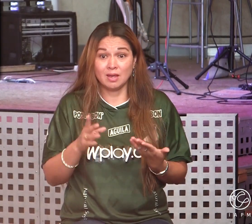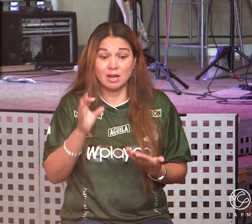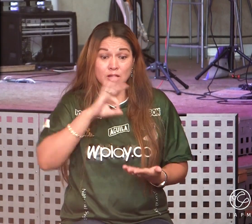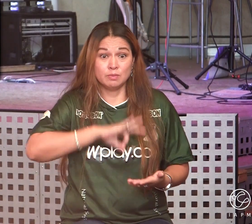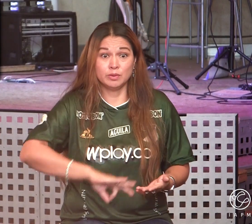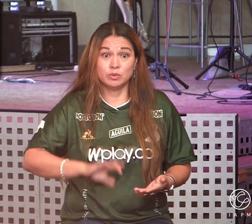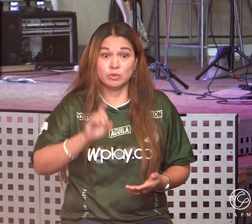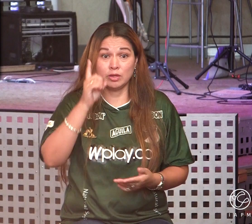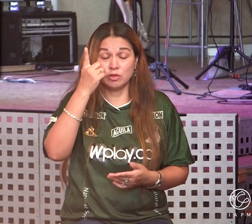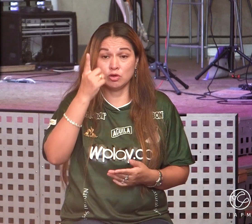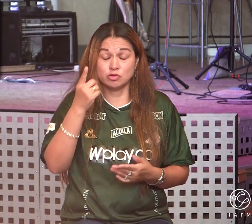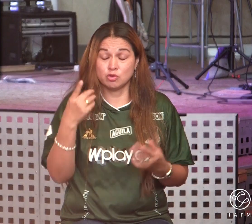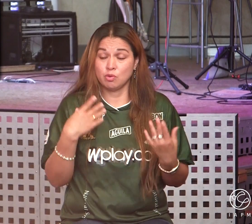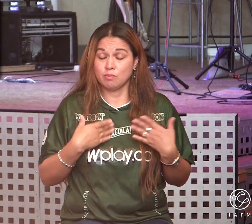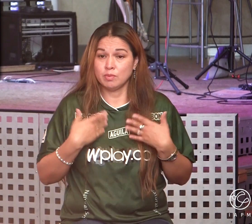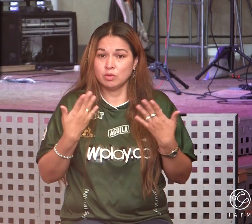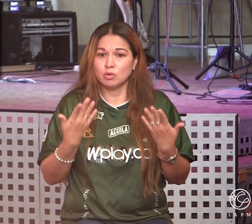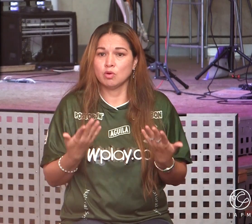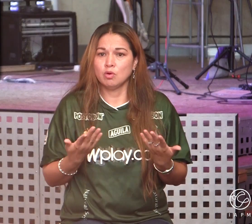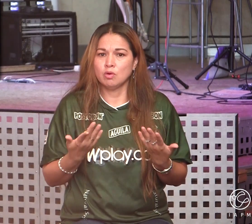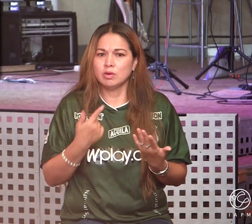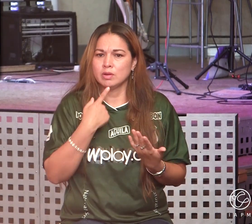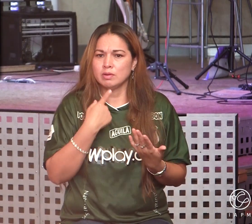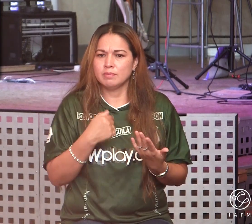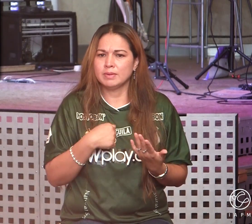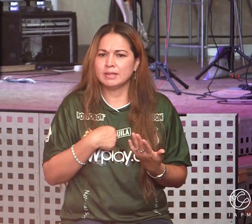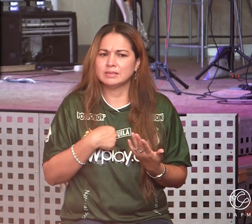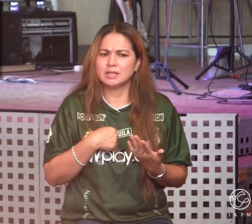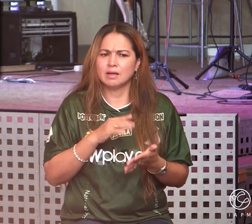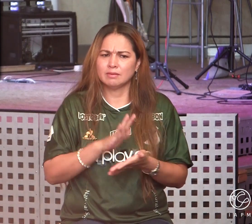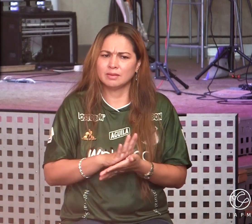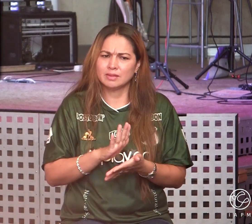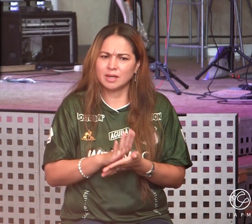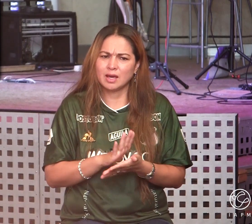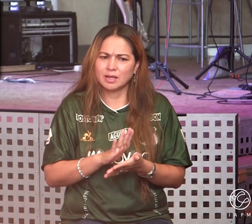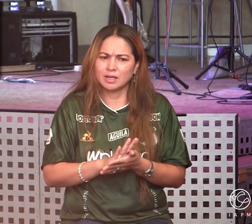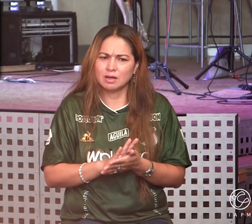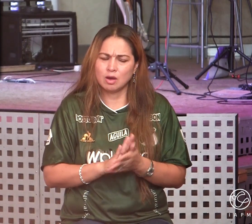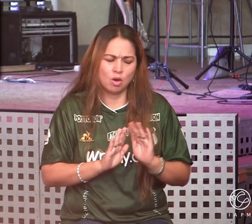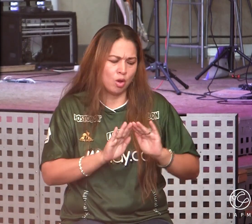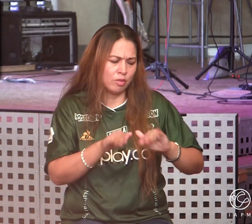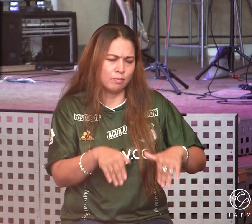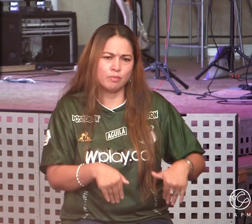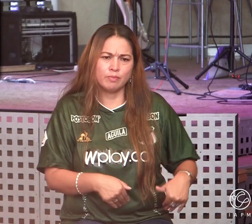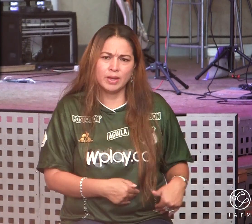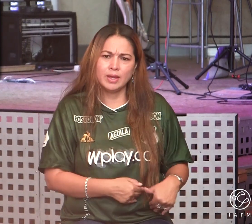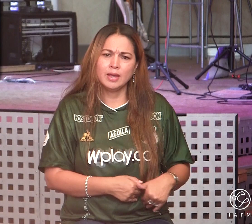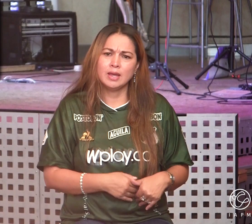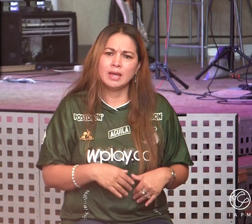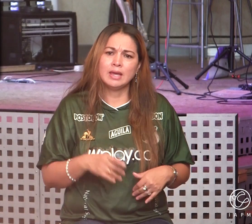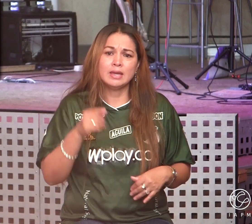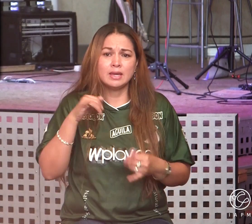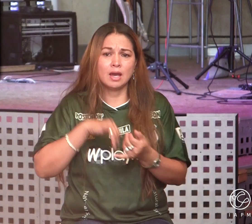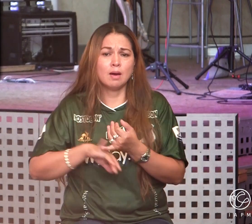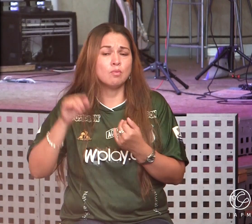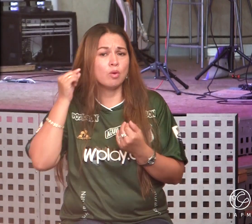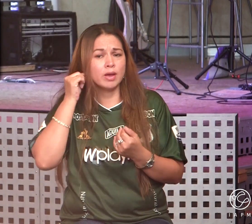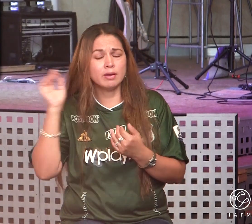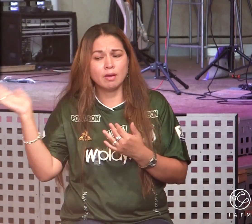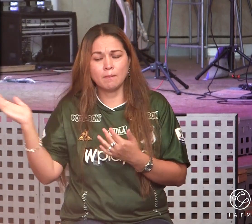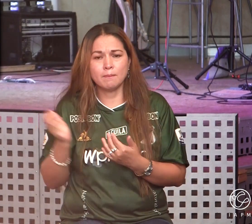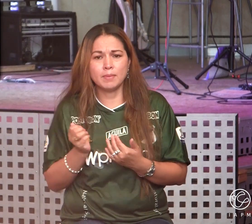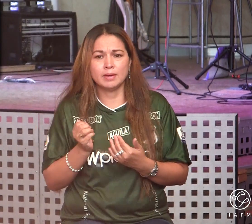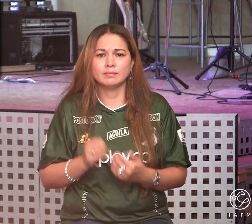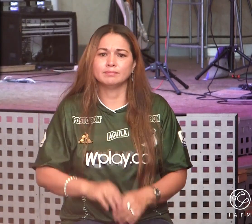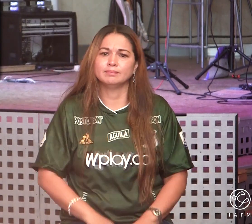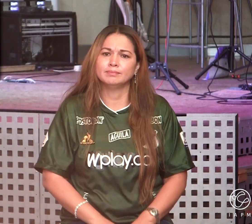Y entonces entendí claramente que Dios me estaba diciendo, deja el afán, deja el apuro y devuélvete por esa mujer. Ahora, ¿por qué lo menciono? Díganme ustedes si